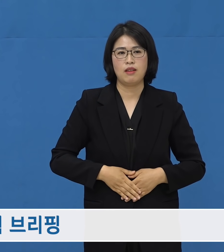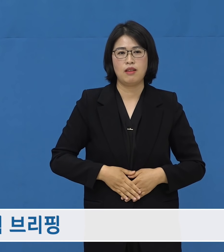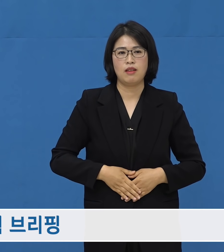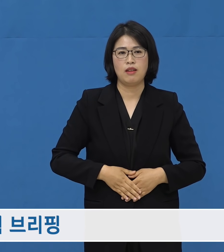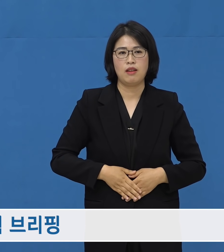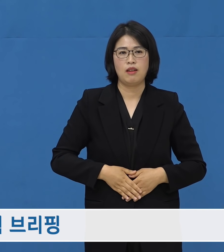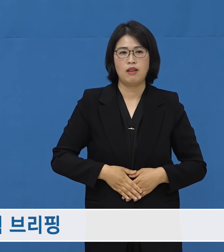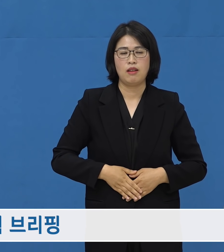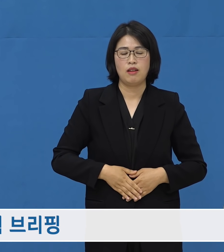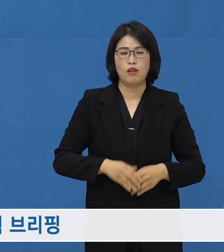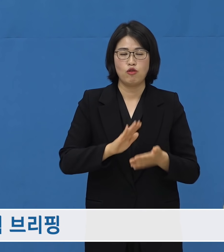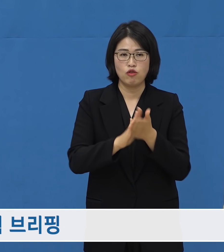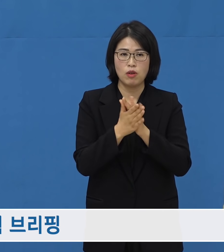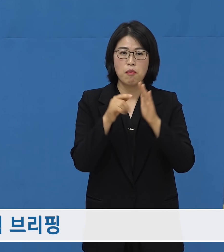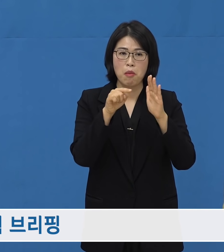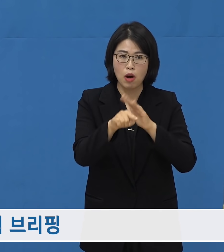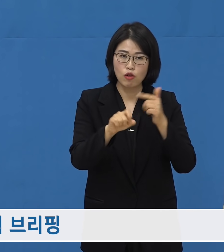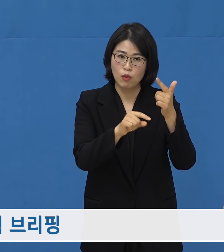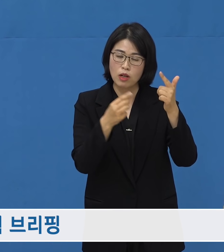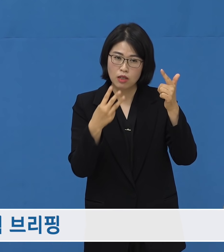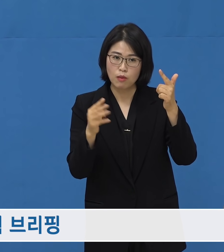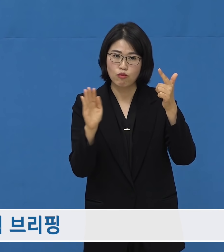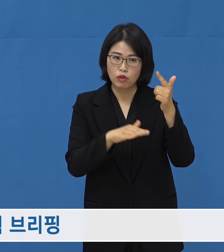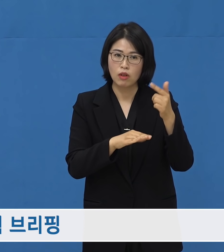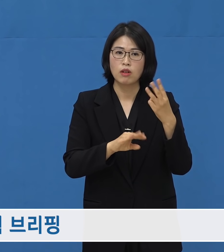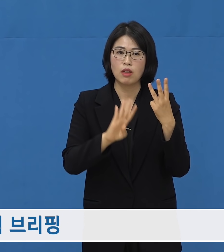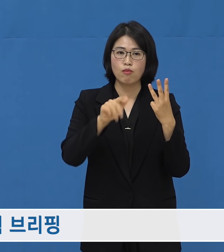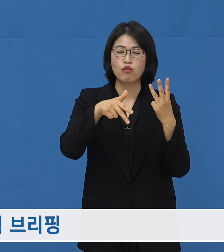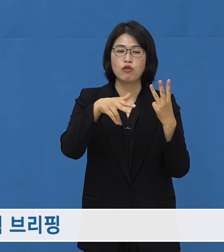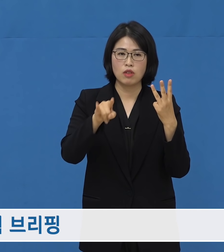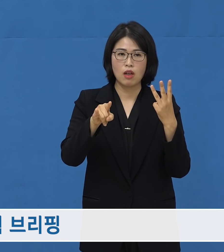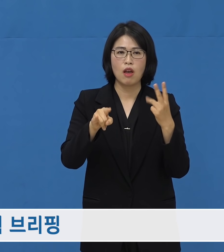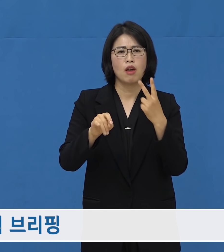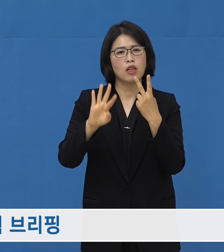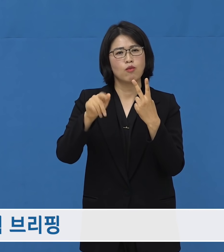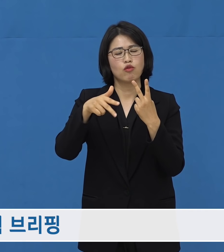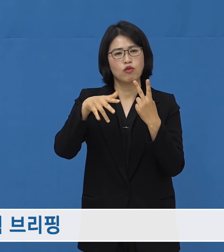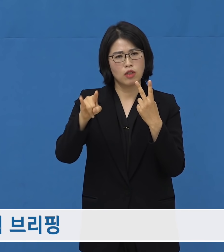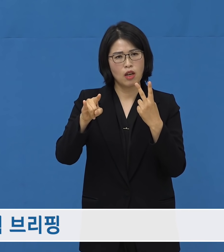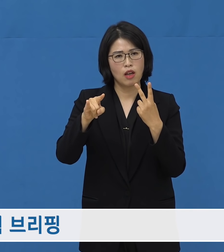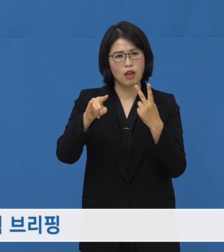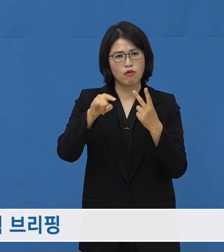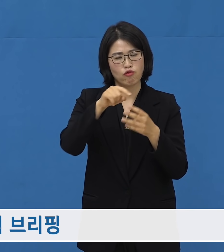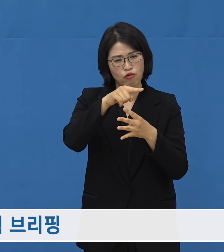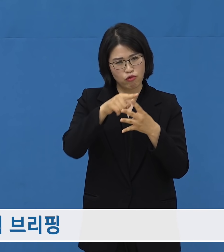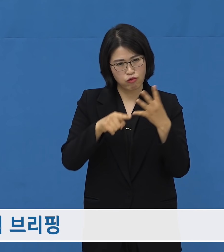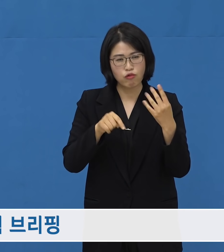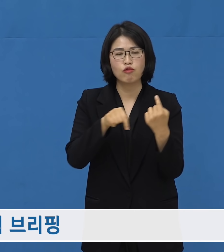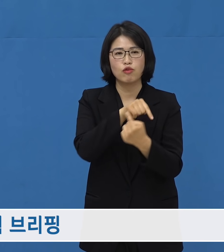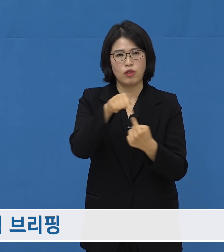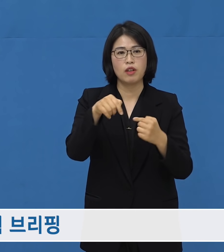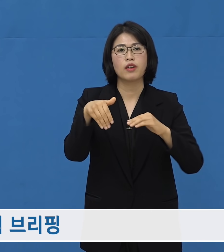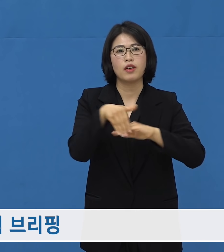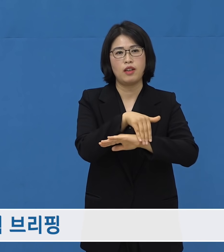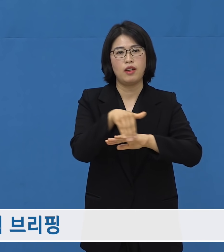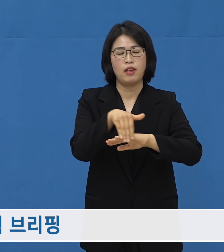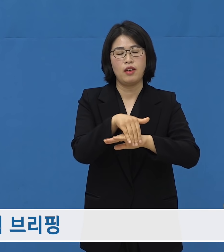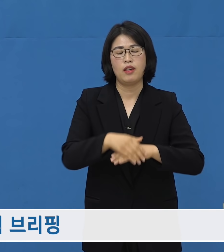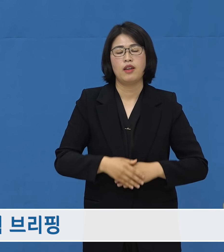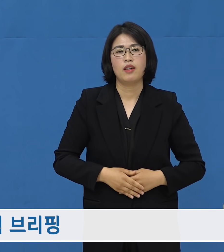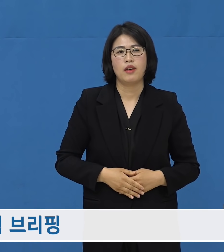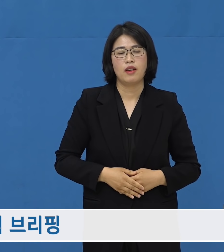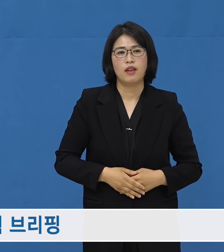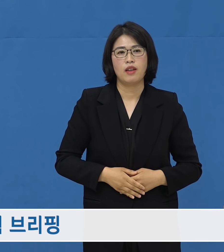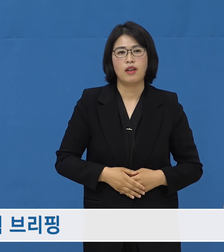수업은 6월 3일부터는 3부제 또는 2부제로 순차적으로 운영할 계획입니다.